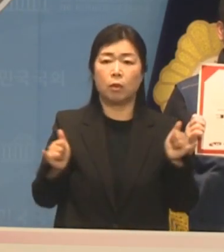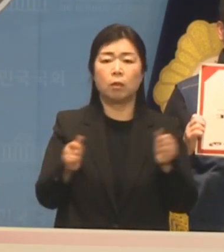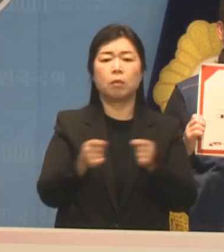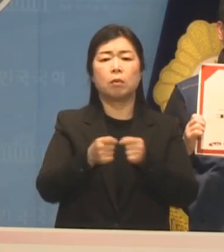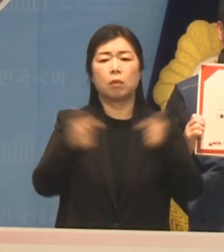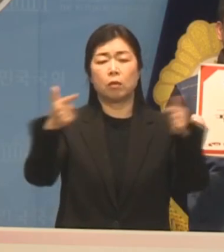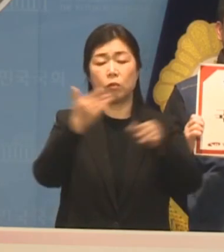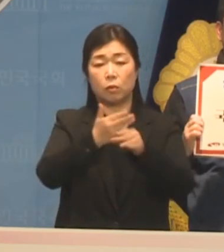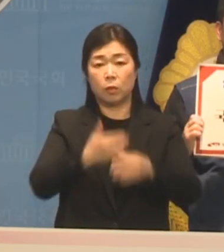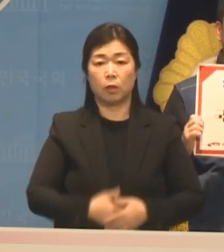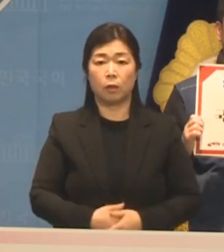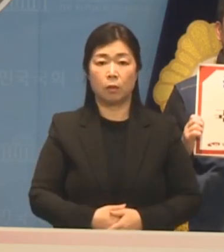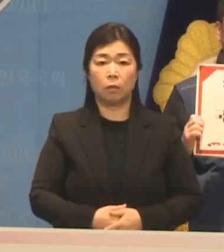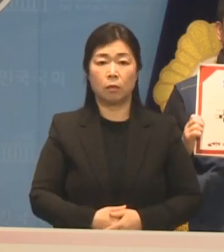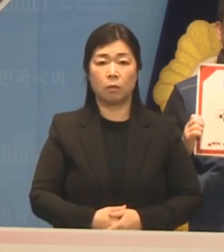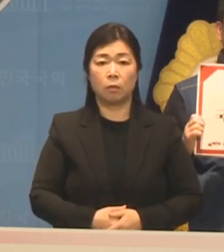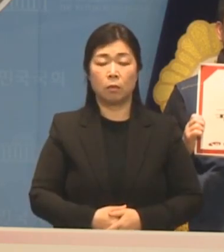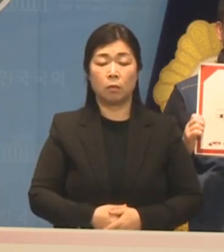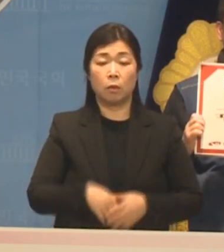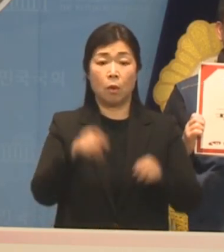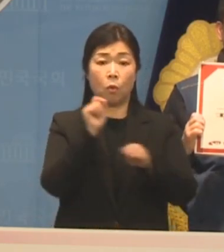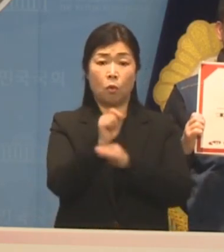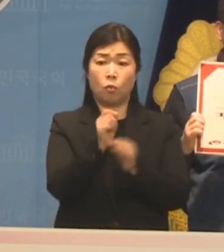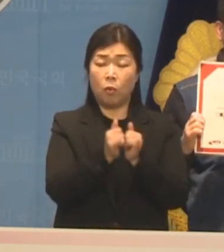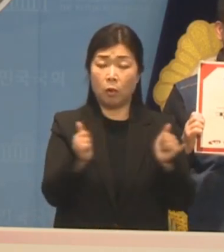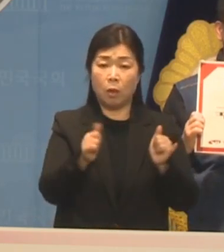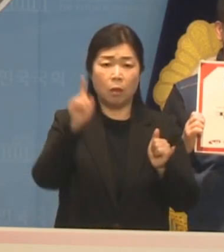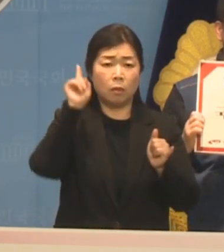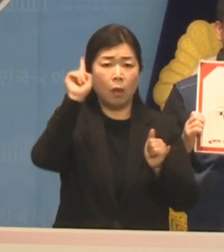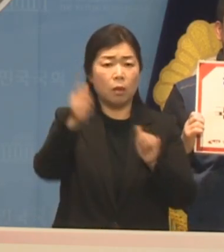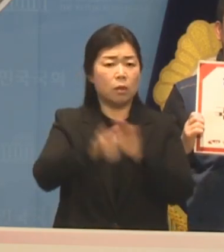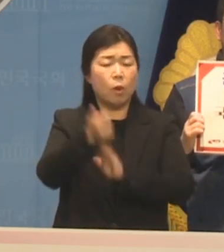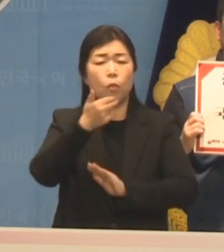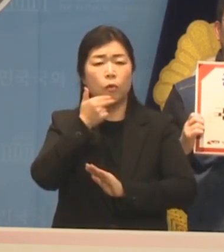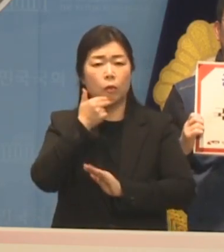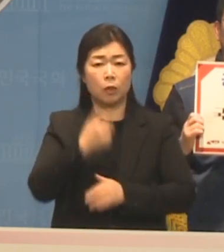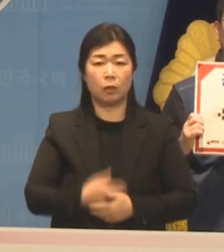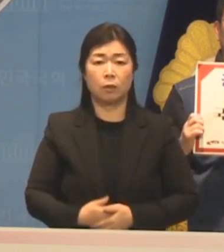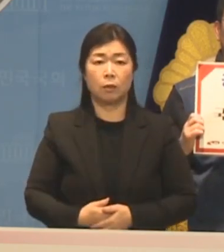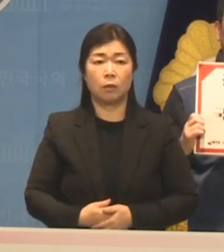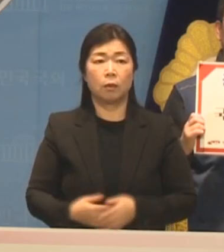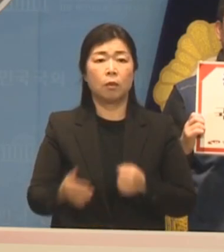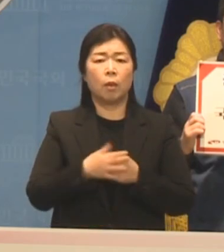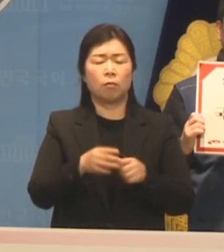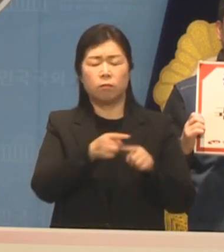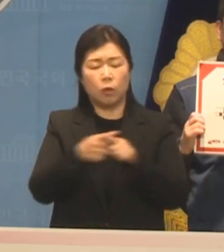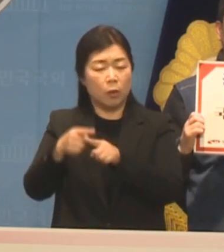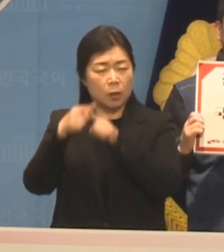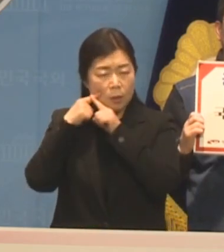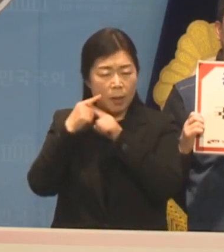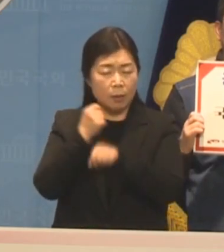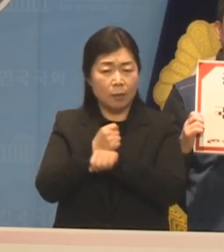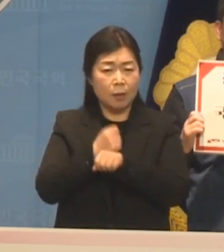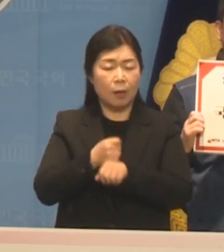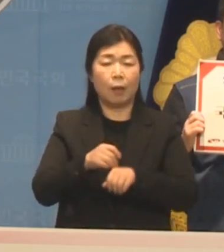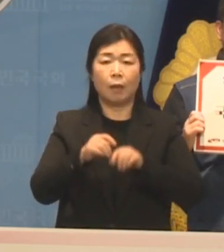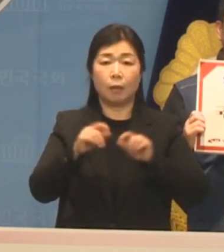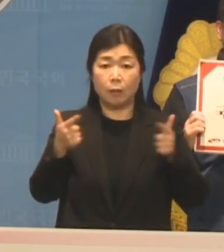그리고 내일이 없는 공무원들은 이제 더 이상 일방적 희생에 더 이상 하지